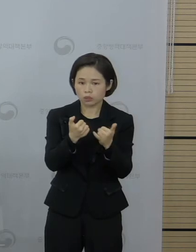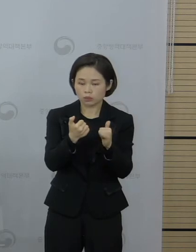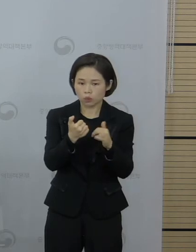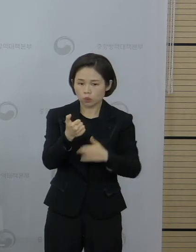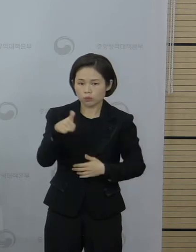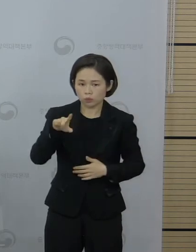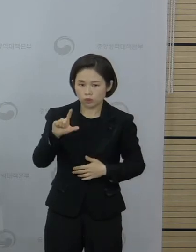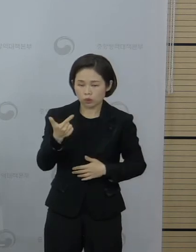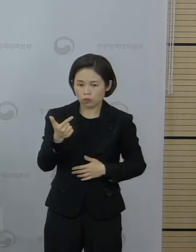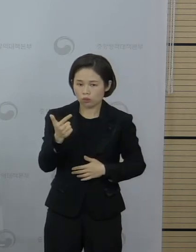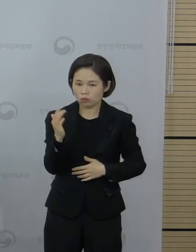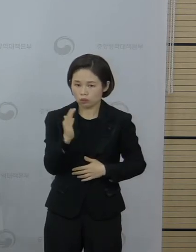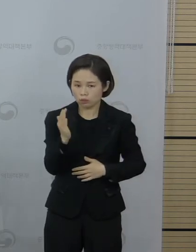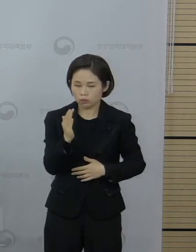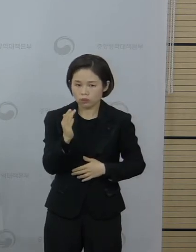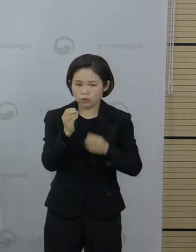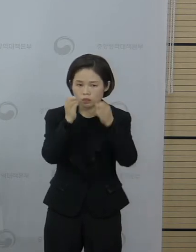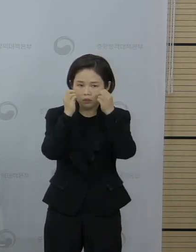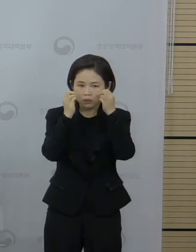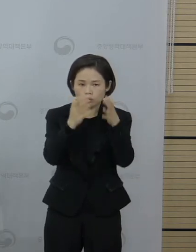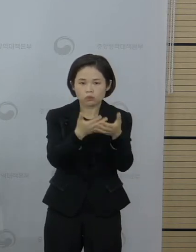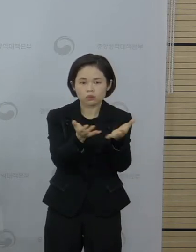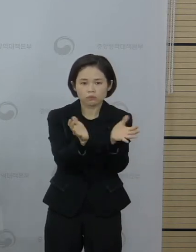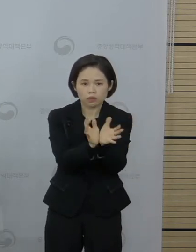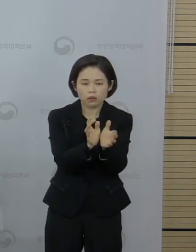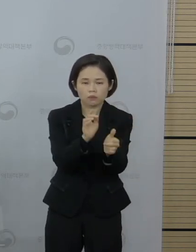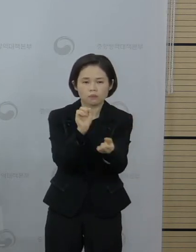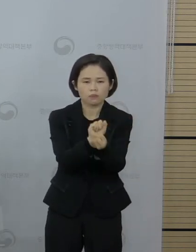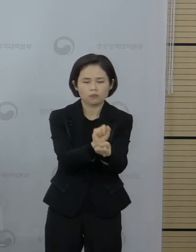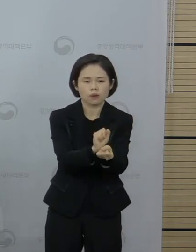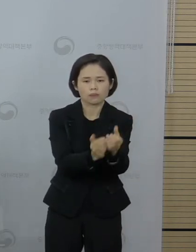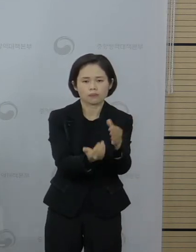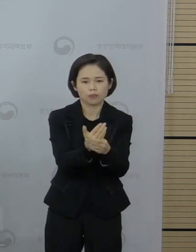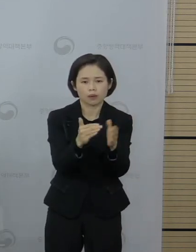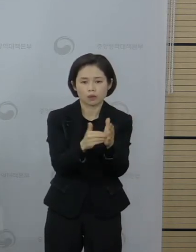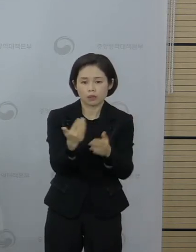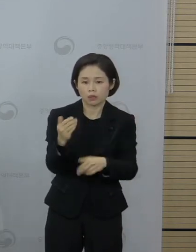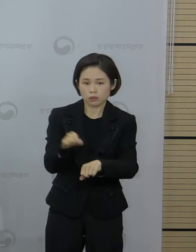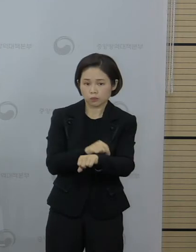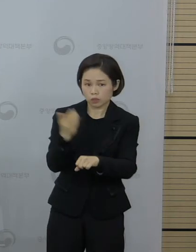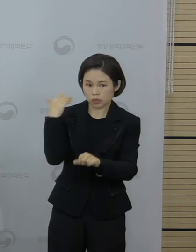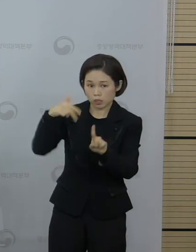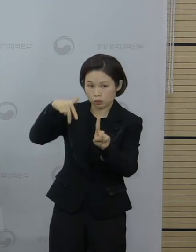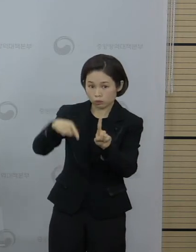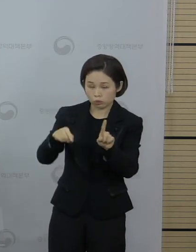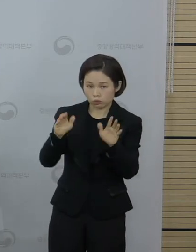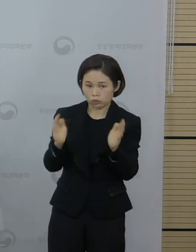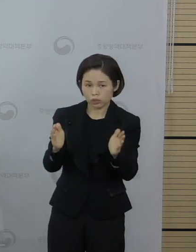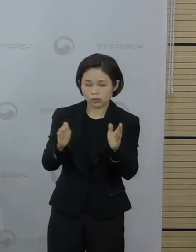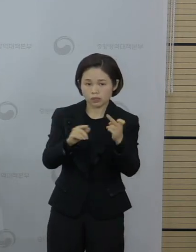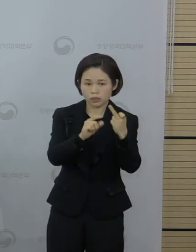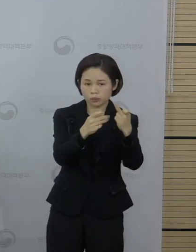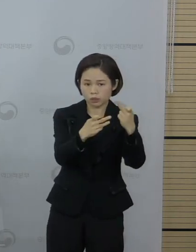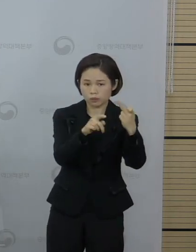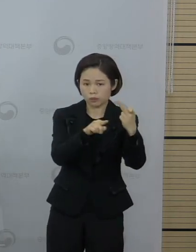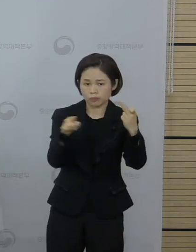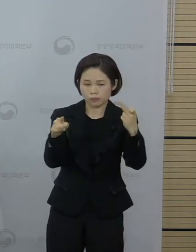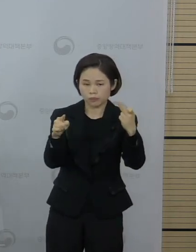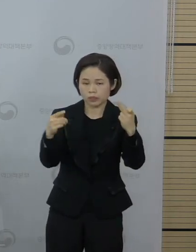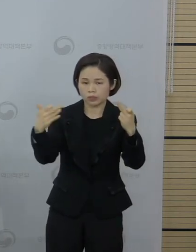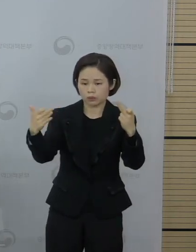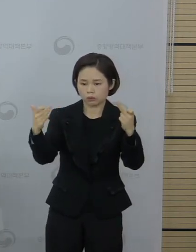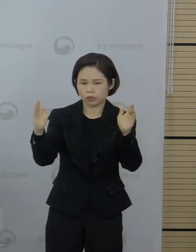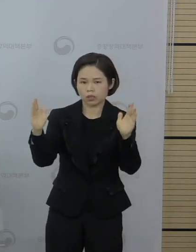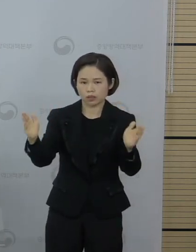집단 감염 사례가 발생하였는데, 특별히 지난 1주간, 즉 12월 13일부터 12월